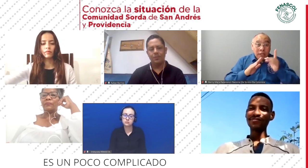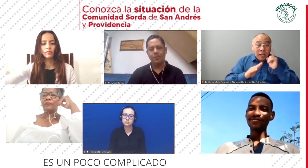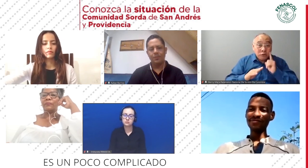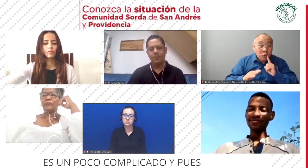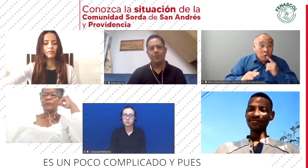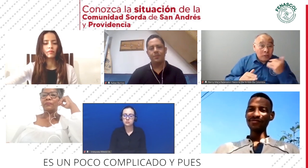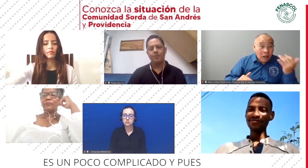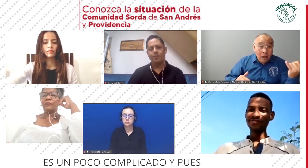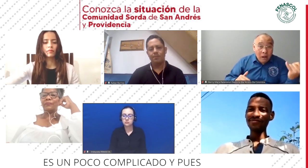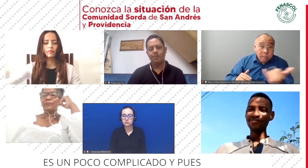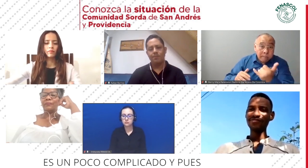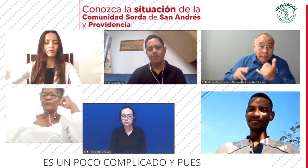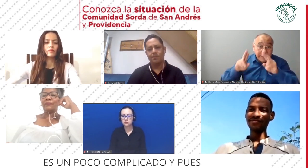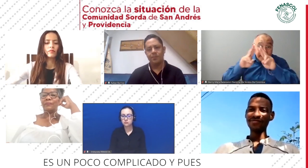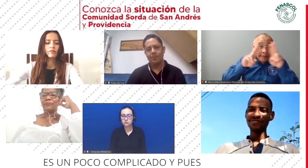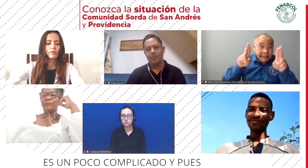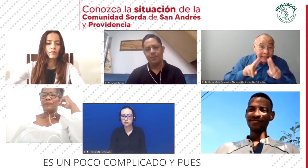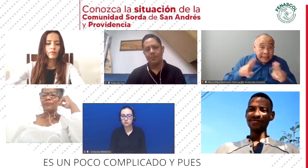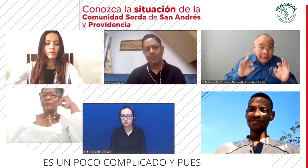y pues